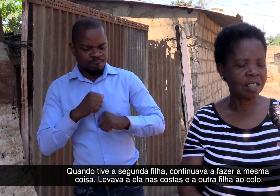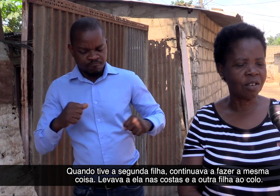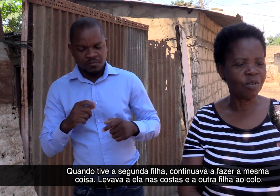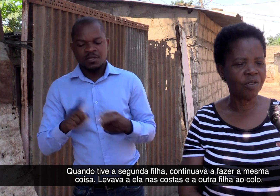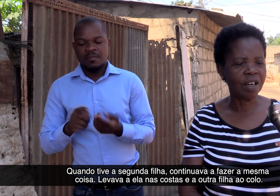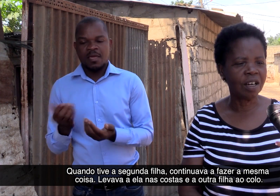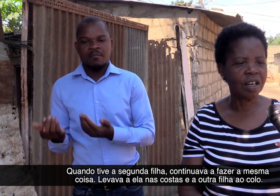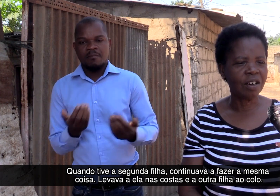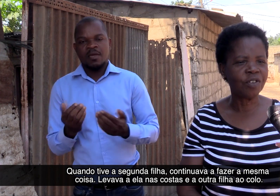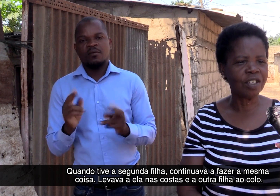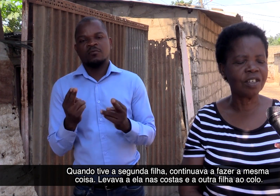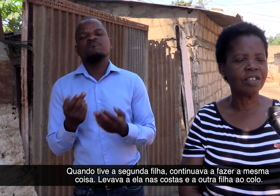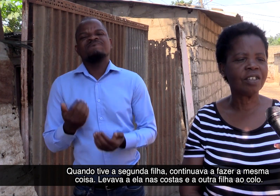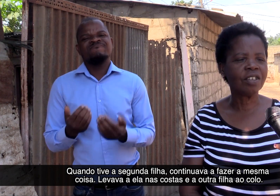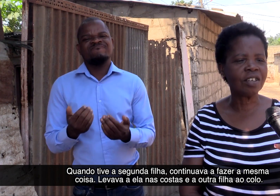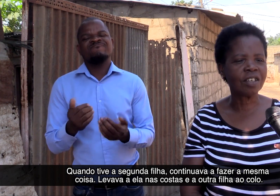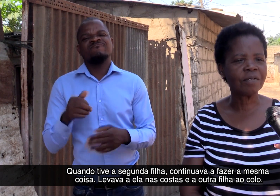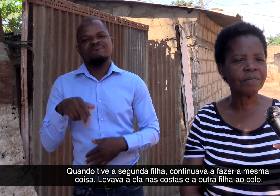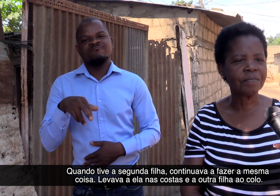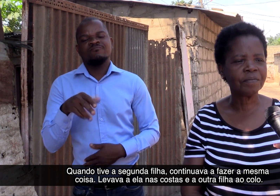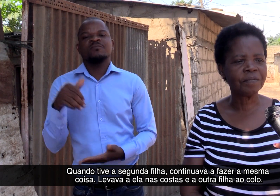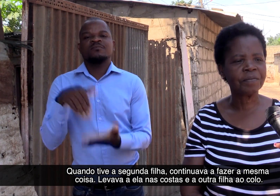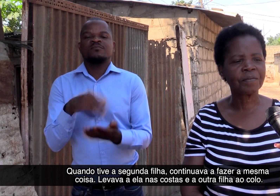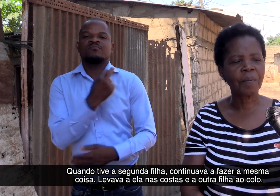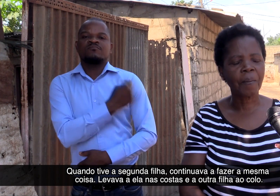filha, essa nova, à frente, ir.